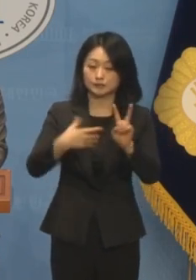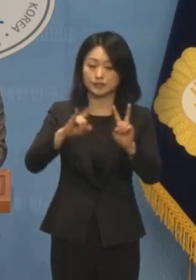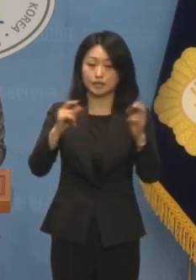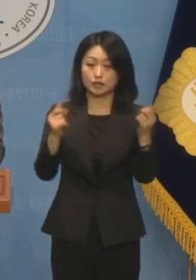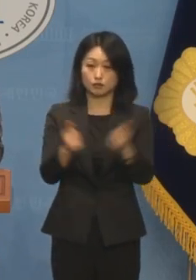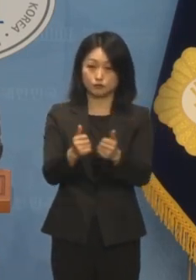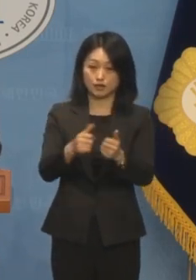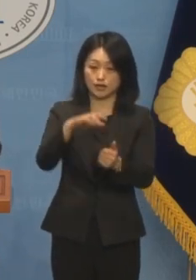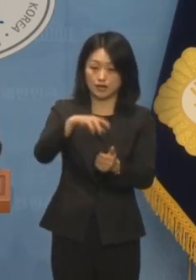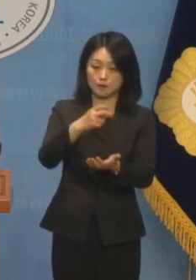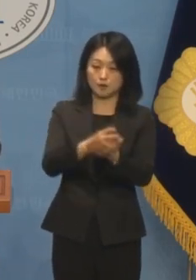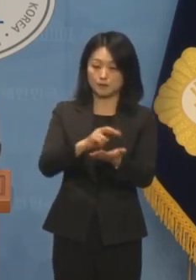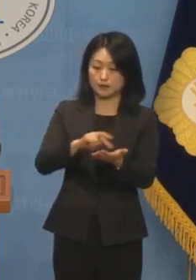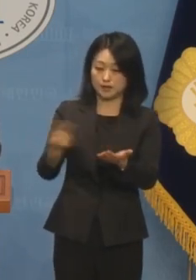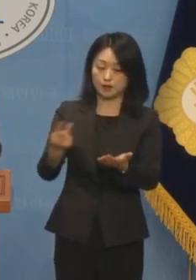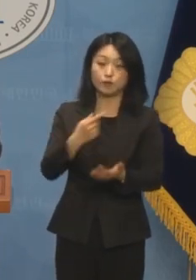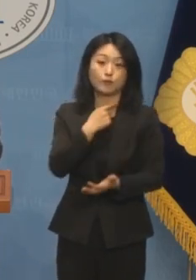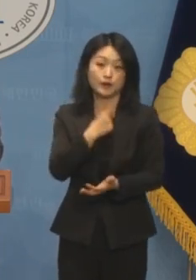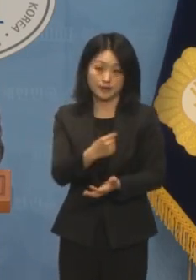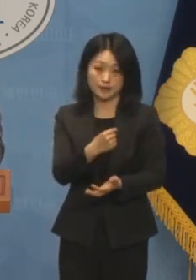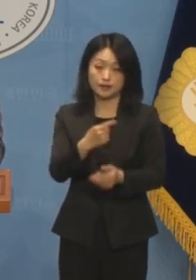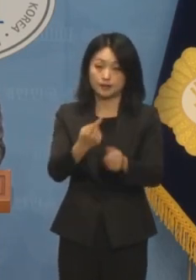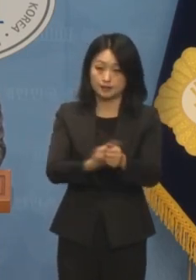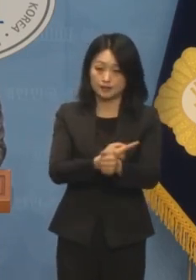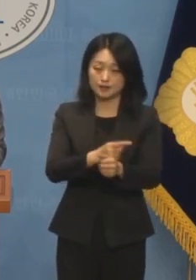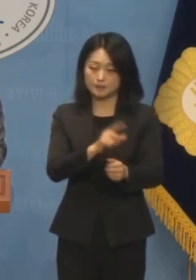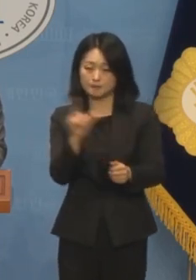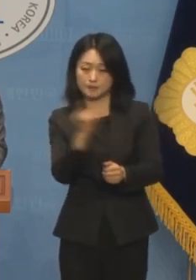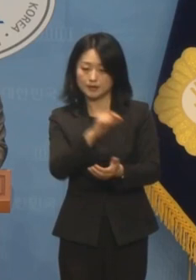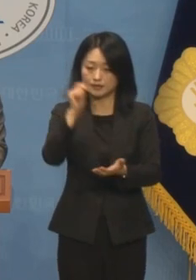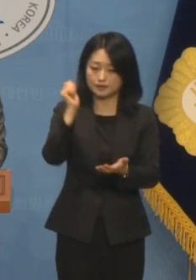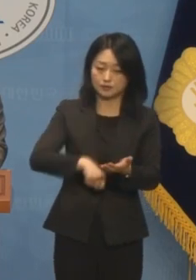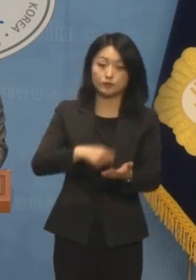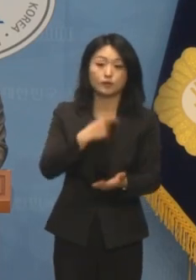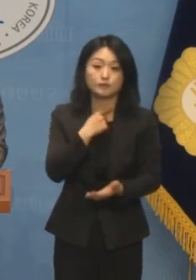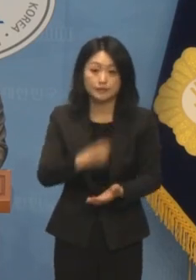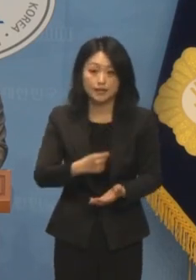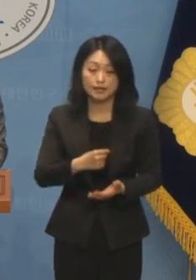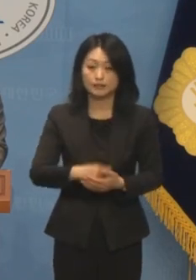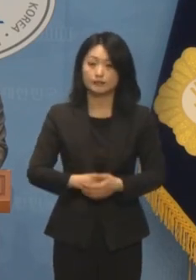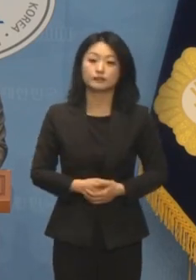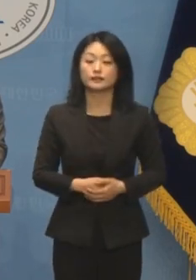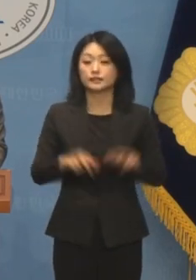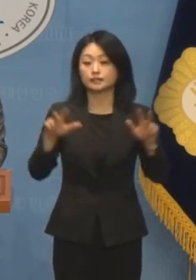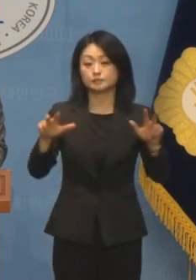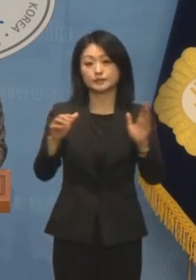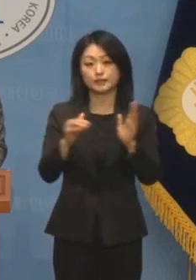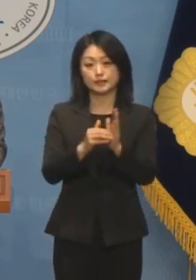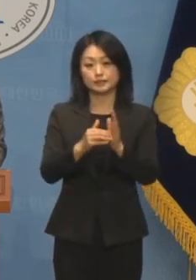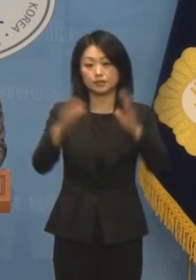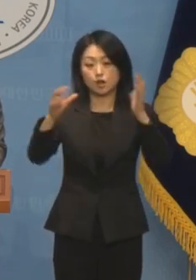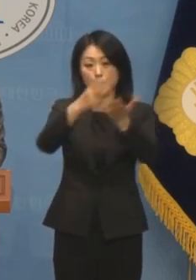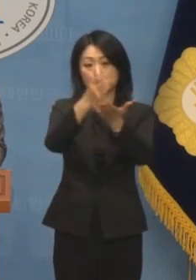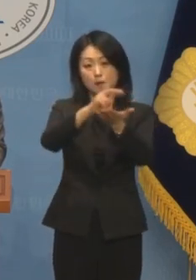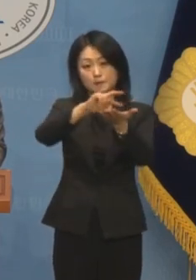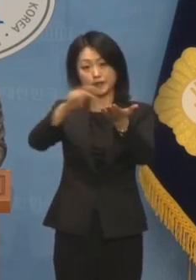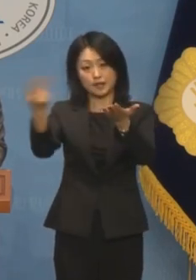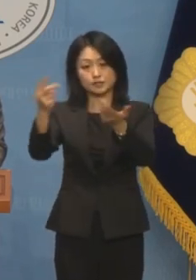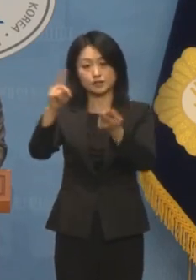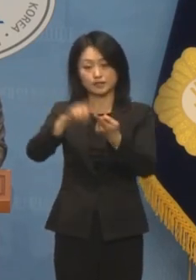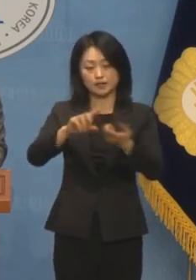개헌과 함께 이 일들을 신속하게 처리합시다. 그동안 우리는 수없이 많은 헌법 개정